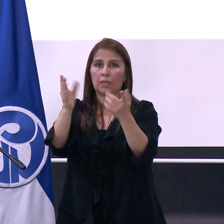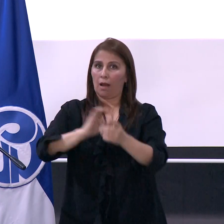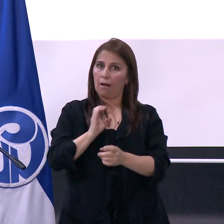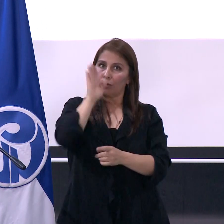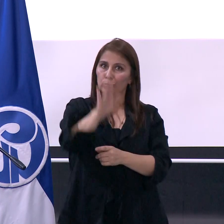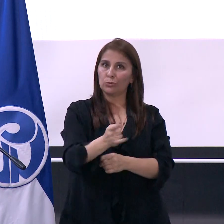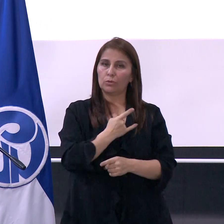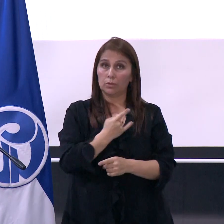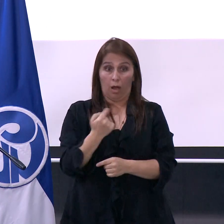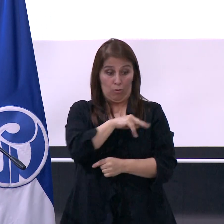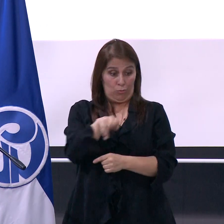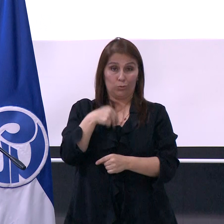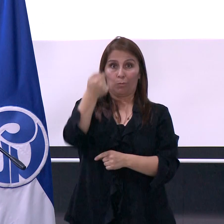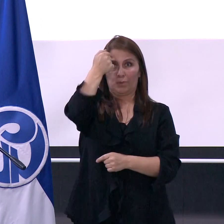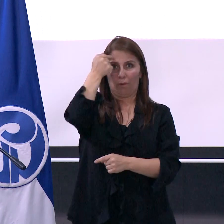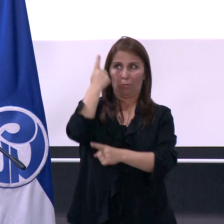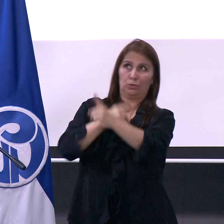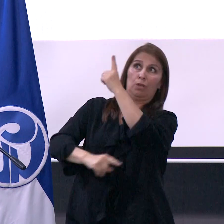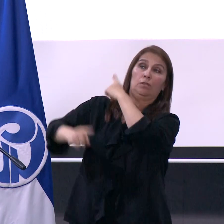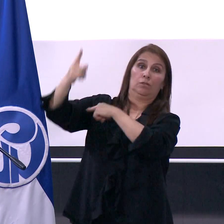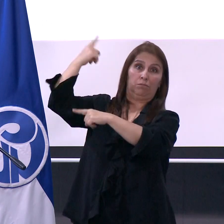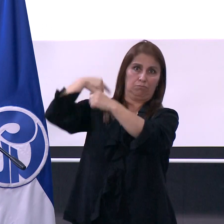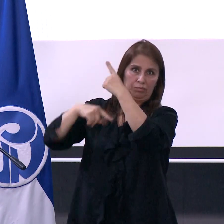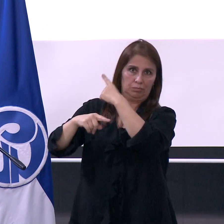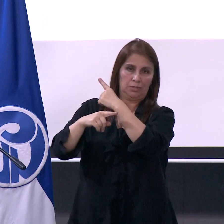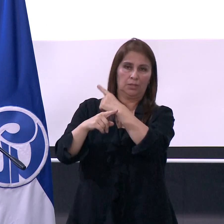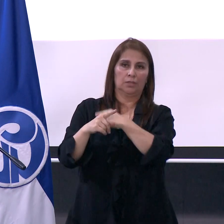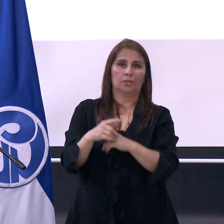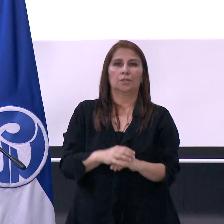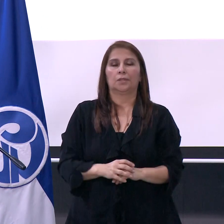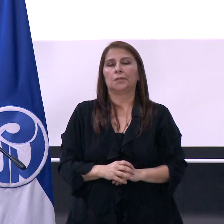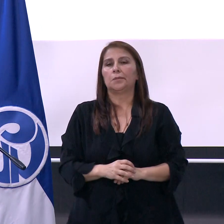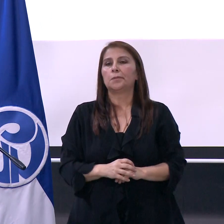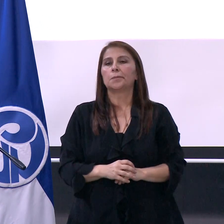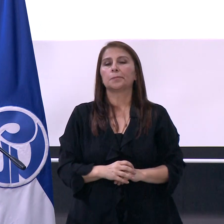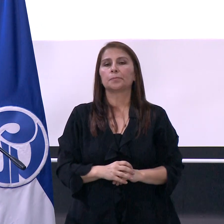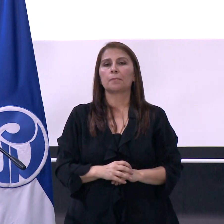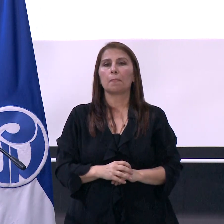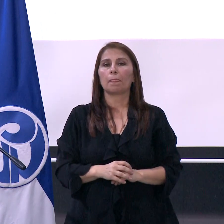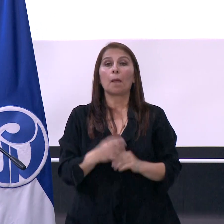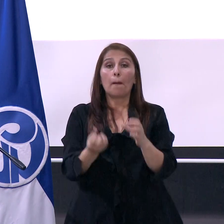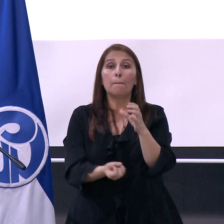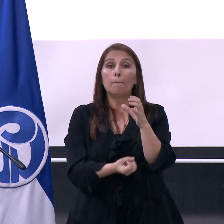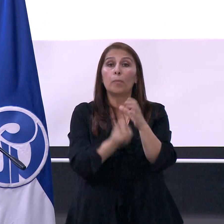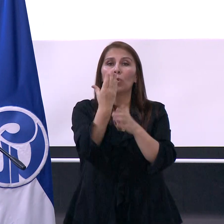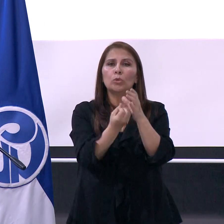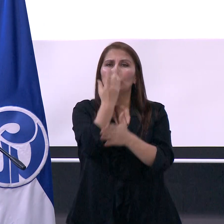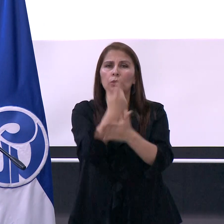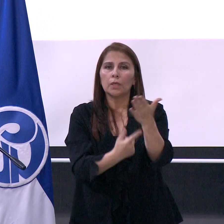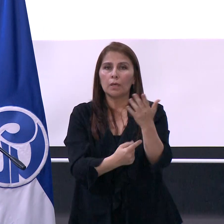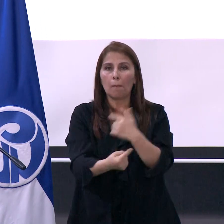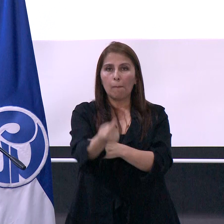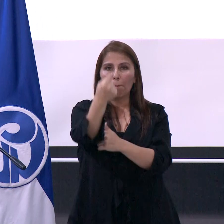pensamos desde los años 20 la producción de pensamiento